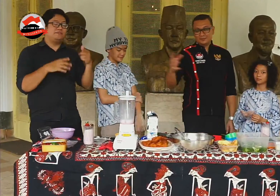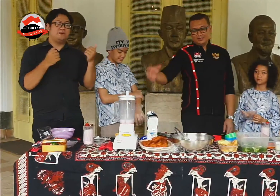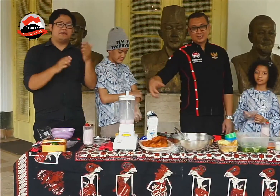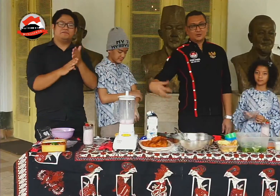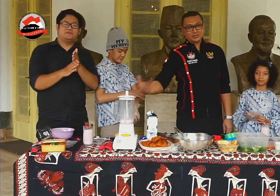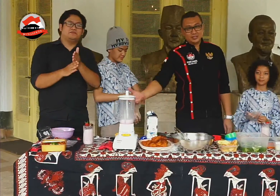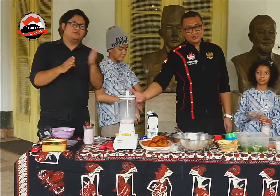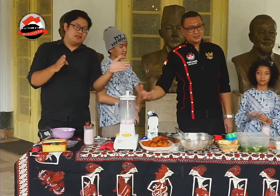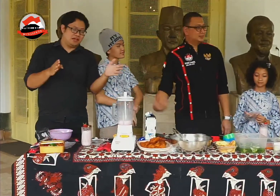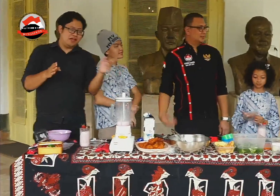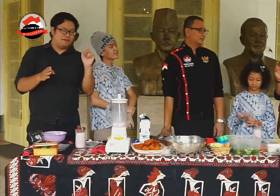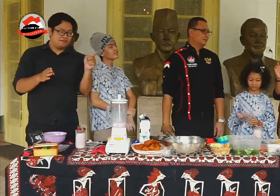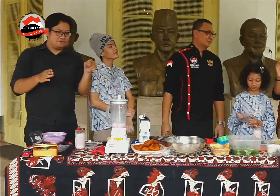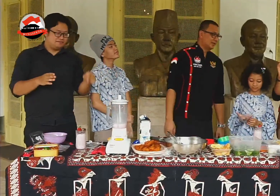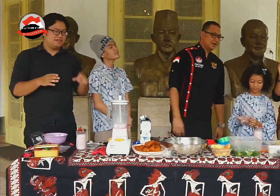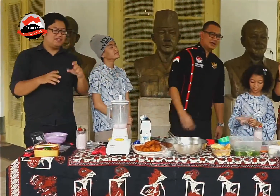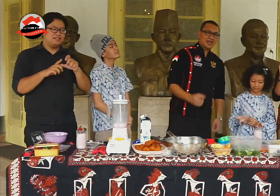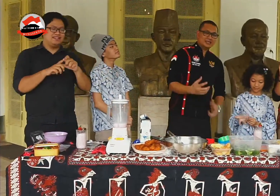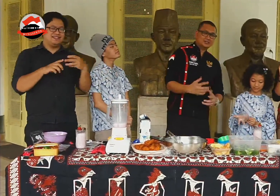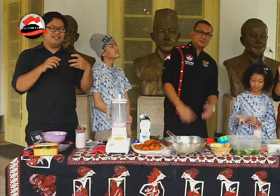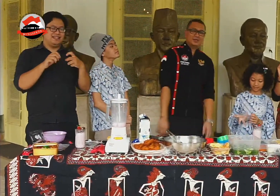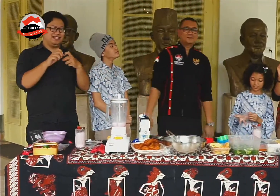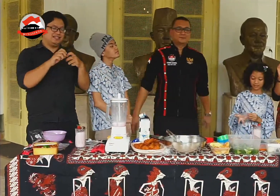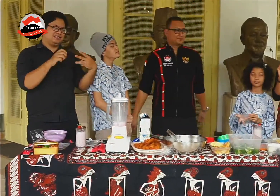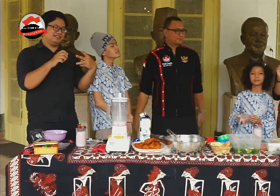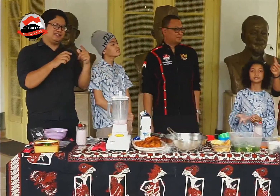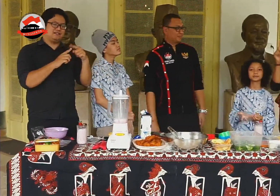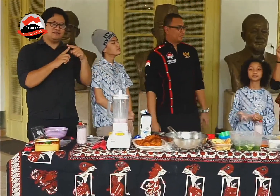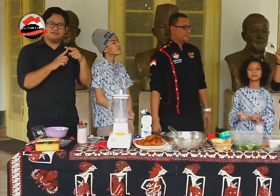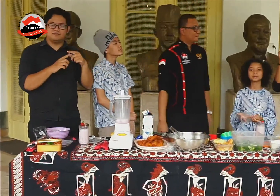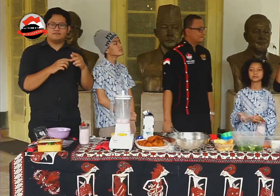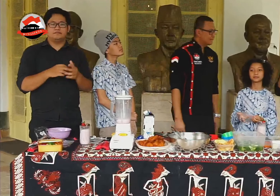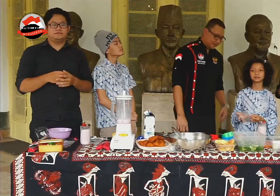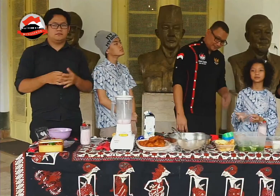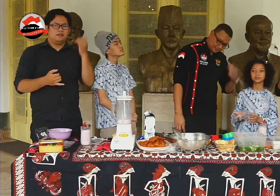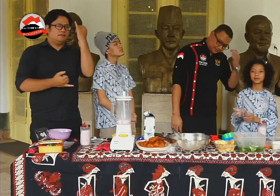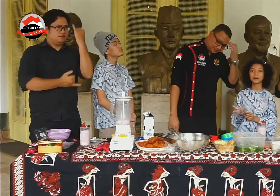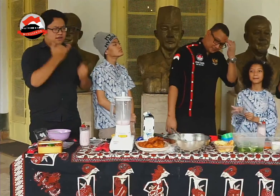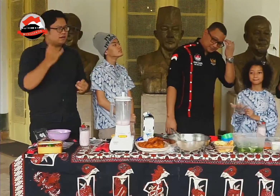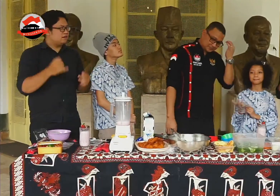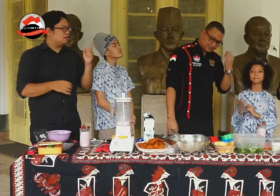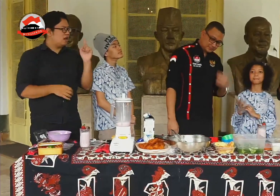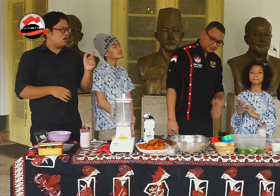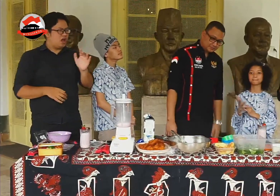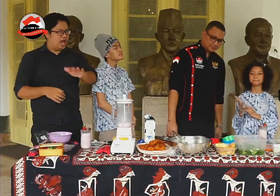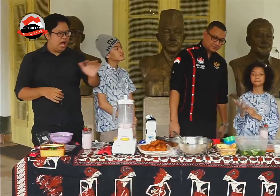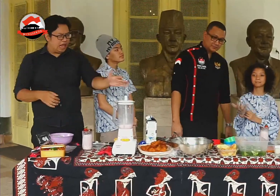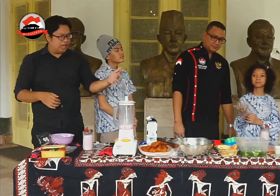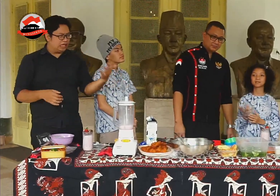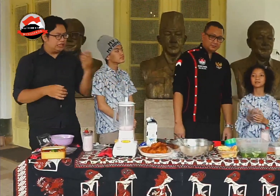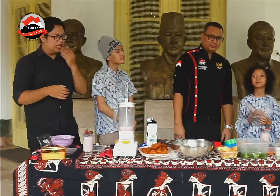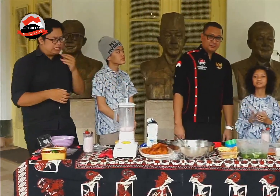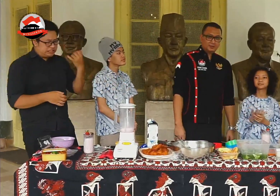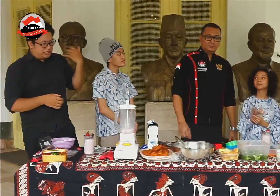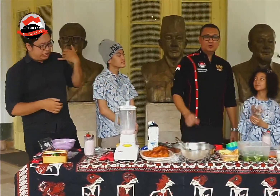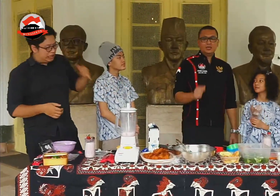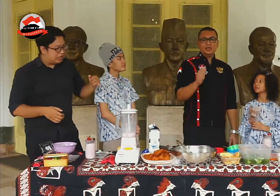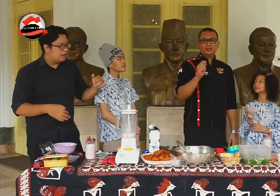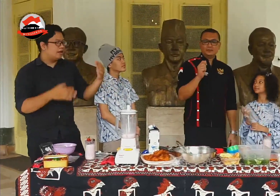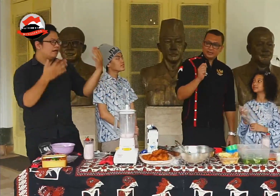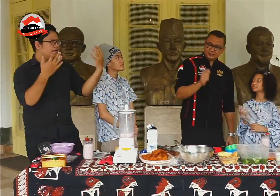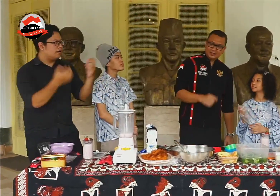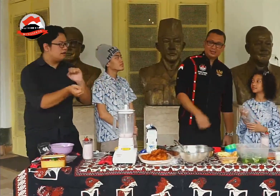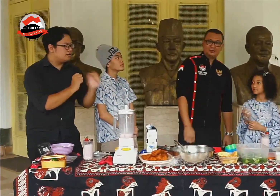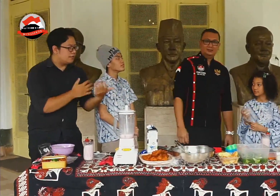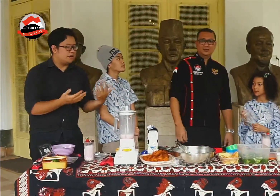karena jatuhnya ke dessert. Oke. Karena kan ada es krimnya. Yap. Terakhir, chef. Ya. Kalau anaknya nggak suka dengan nasi, baiknya diganti apa? Boleh